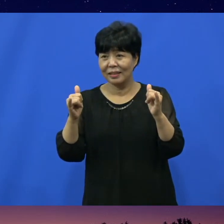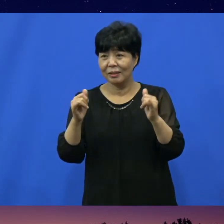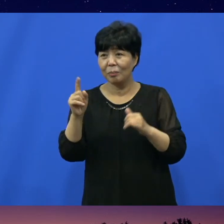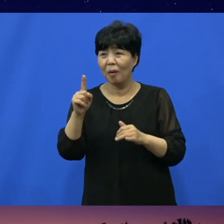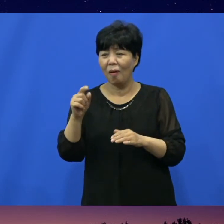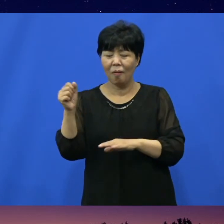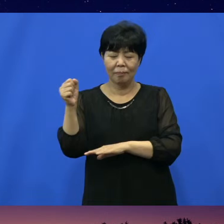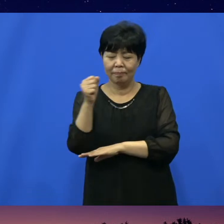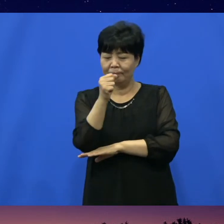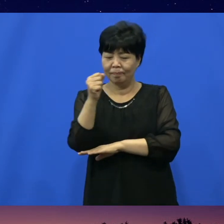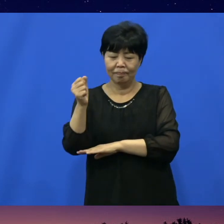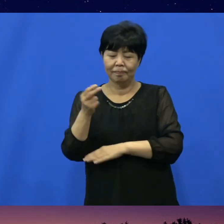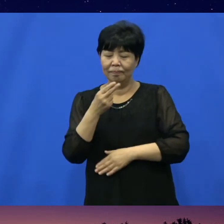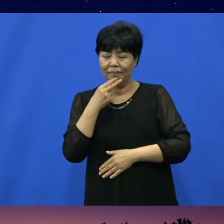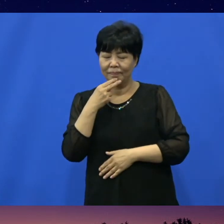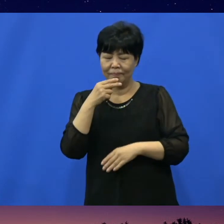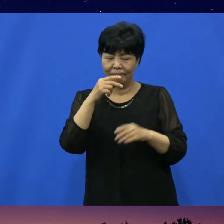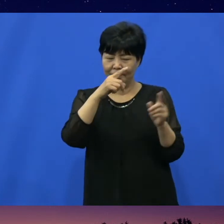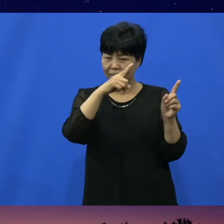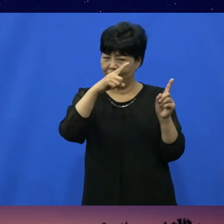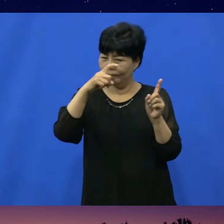흔들리지 않아요. 유혹에 넘어가지 않아요.